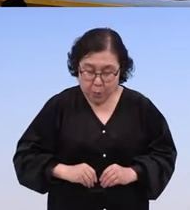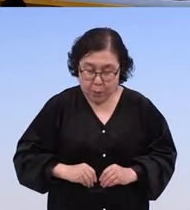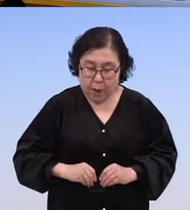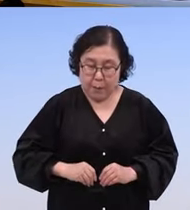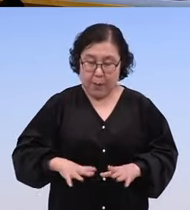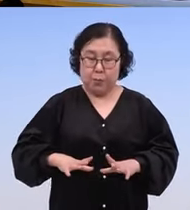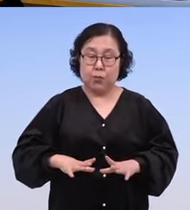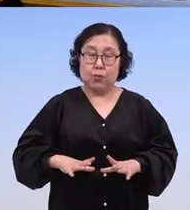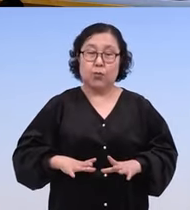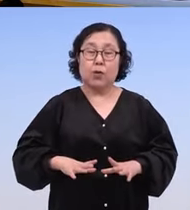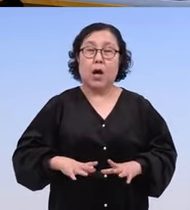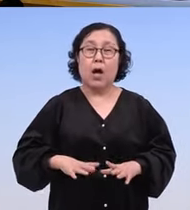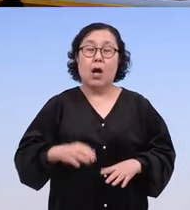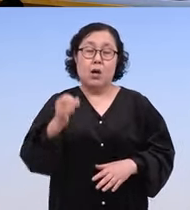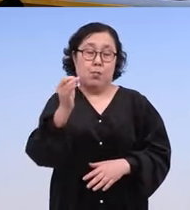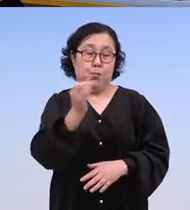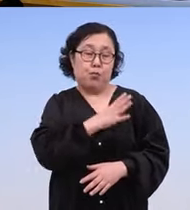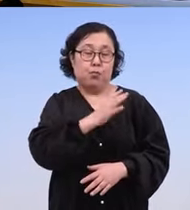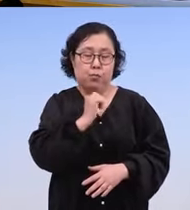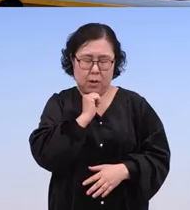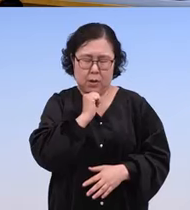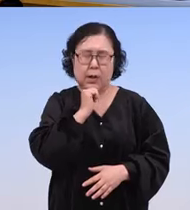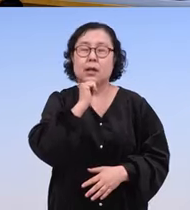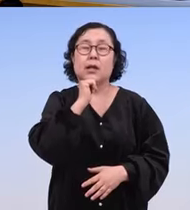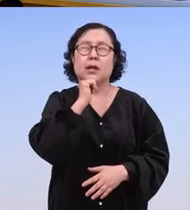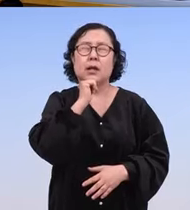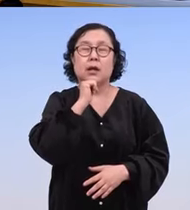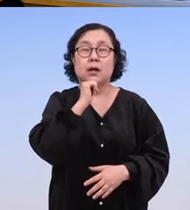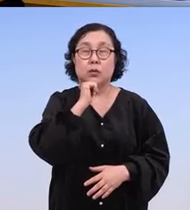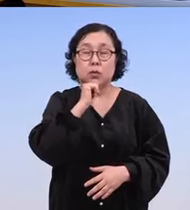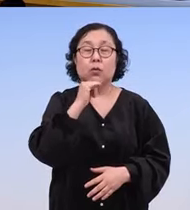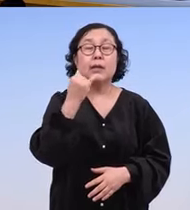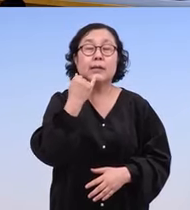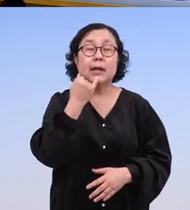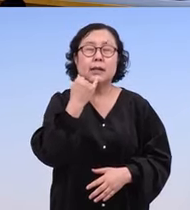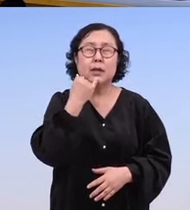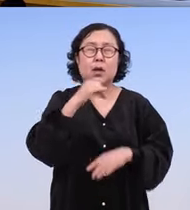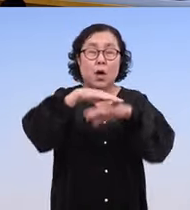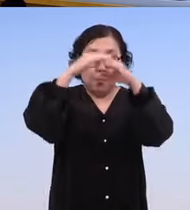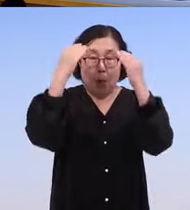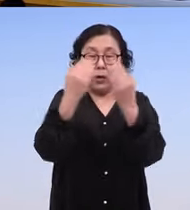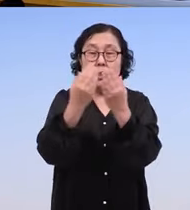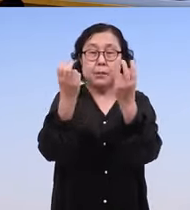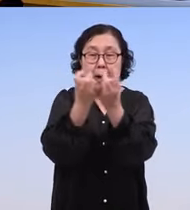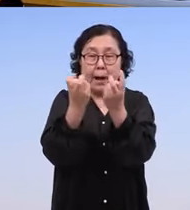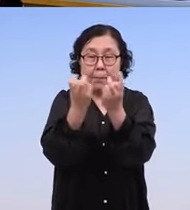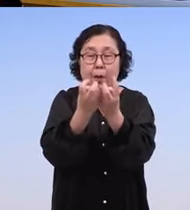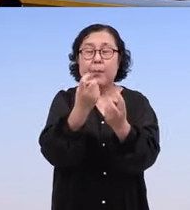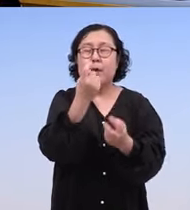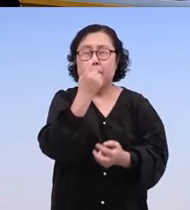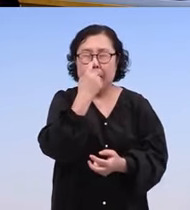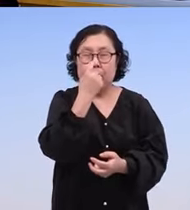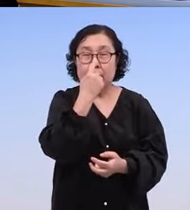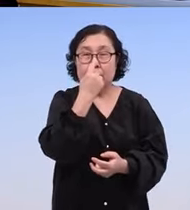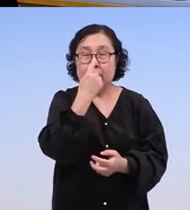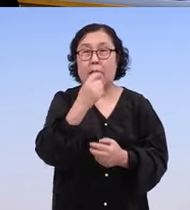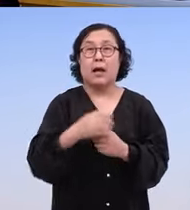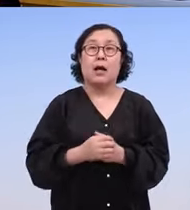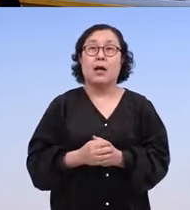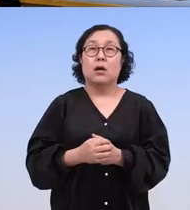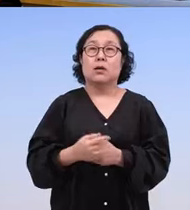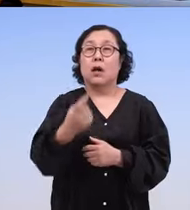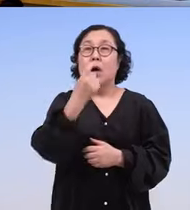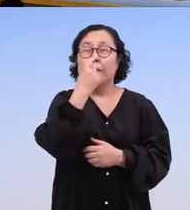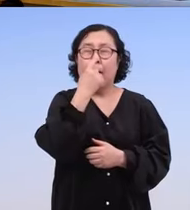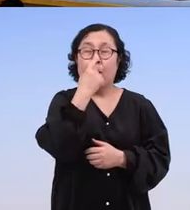배고픔과 풍부와 궁핍에도 처할 줄 아는 일체의 비결을 배웠노라. 여기 나오는 이 배우다라는